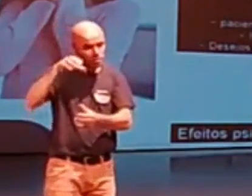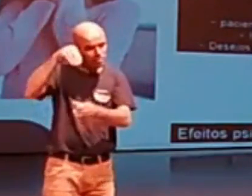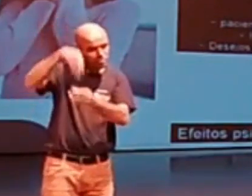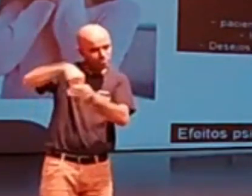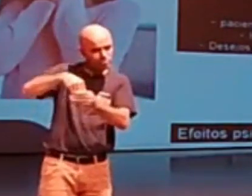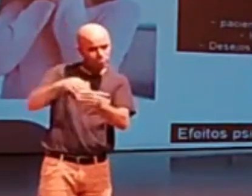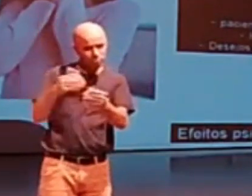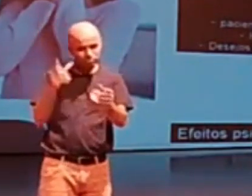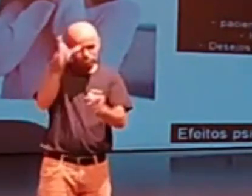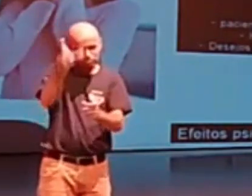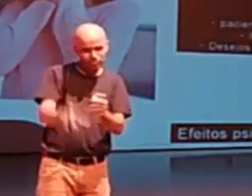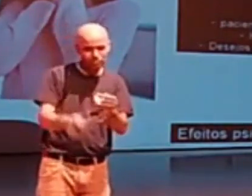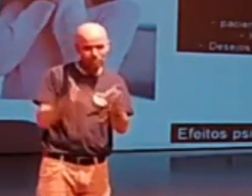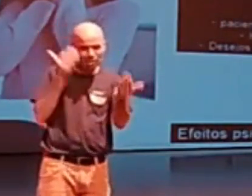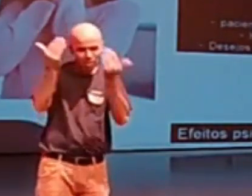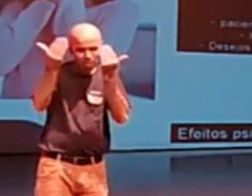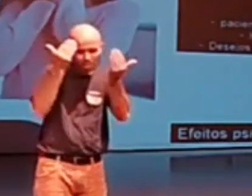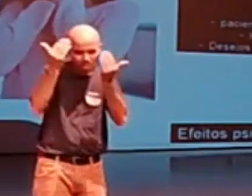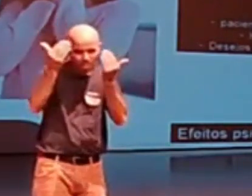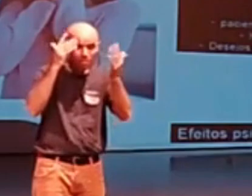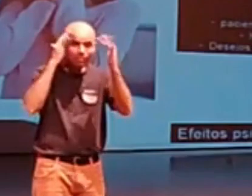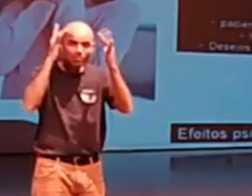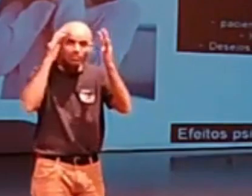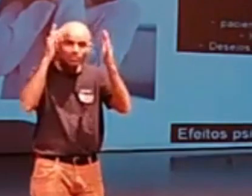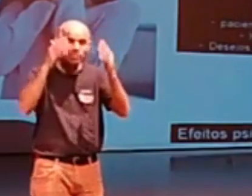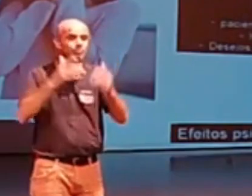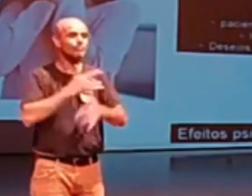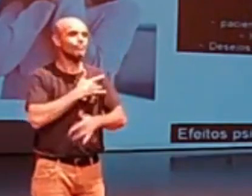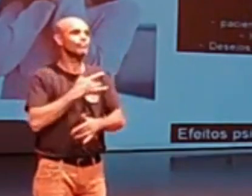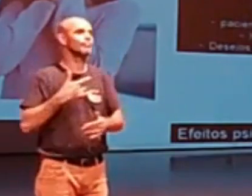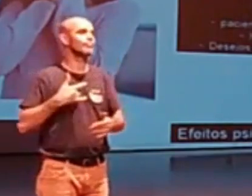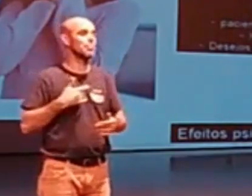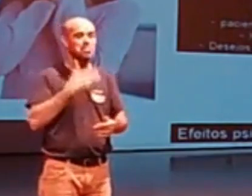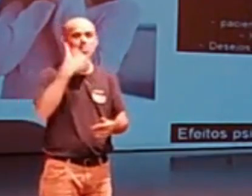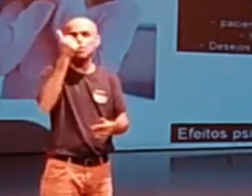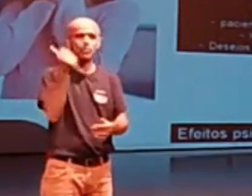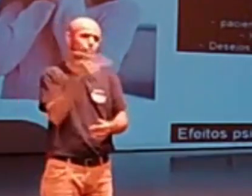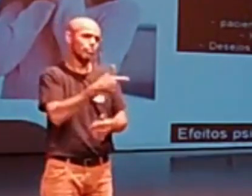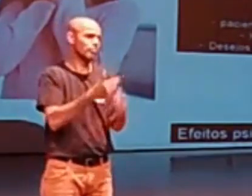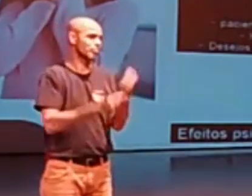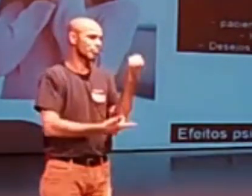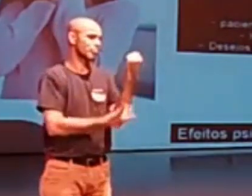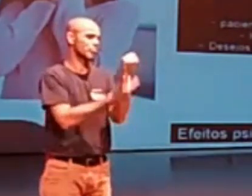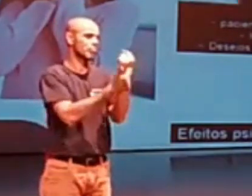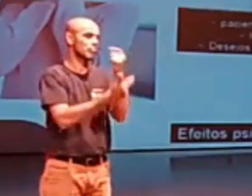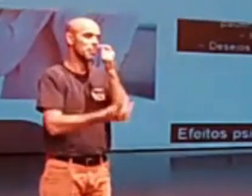ela é tão ou mais importante do que um procedimento cirúrgico, para te falar a verdade.